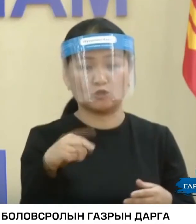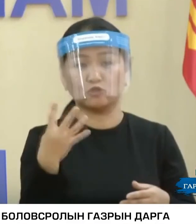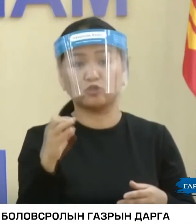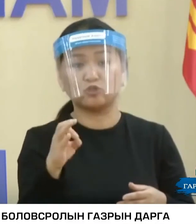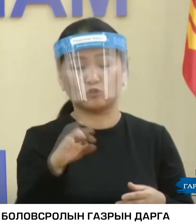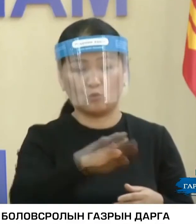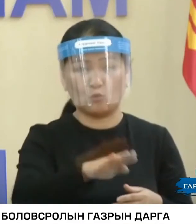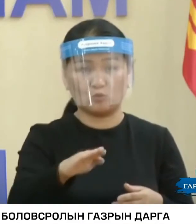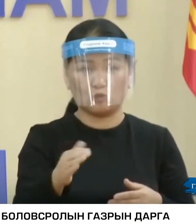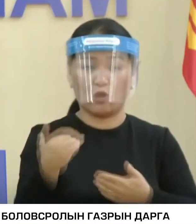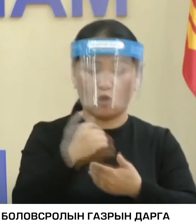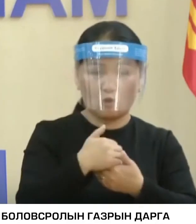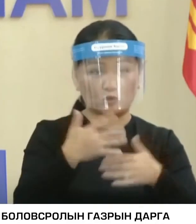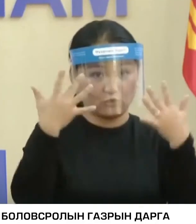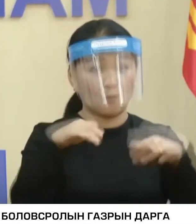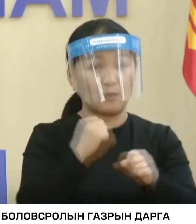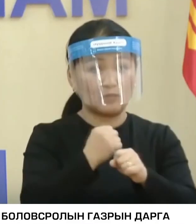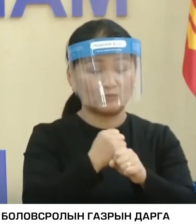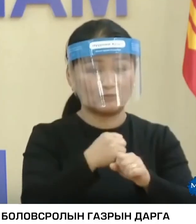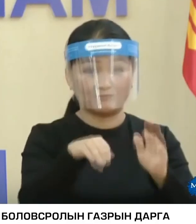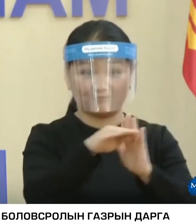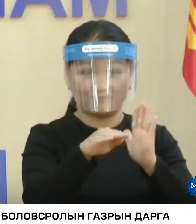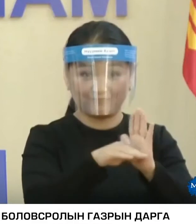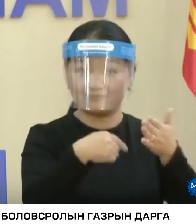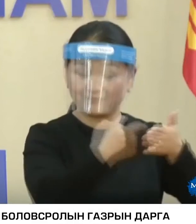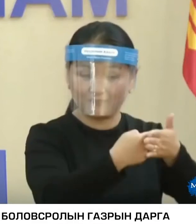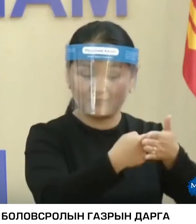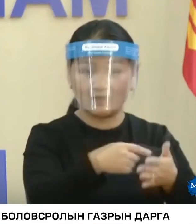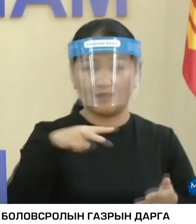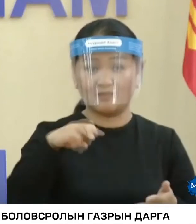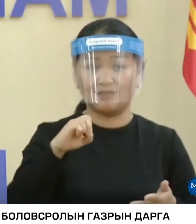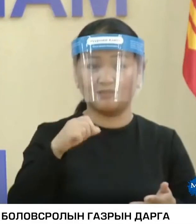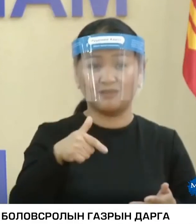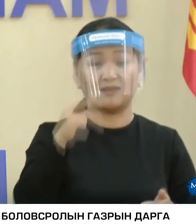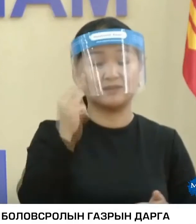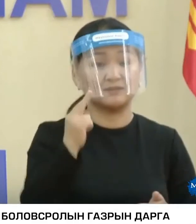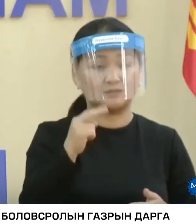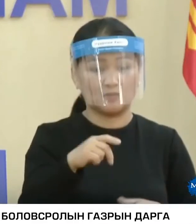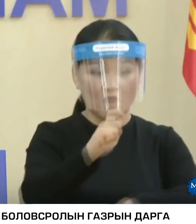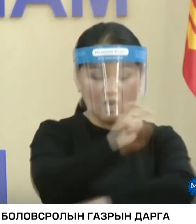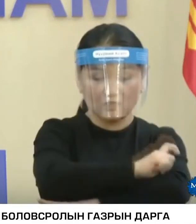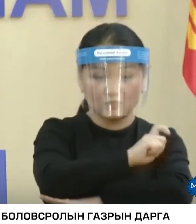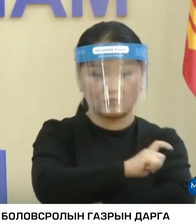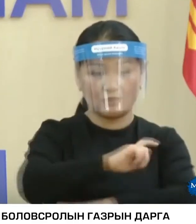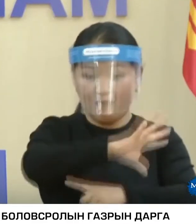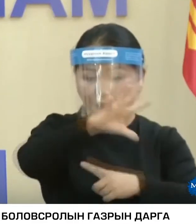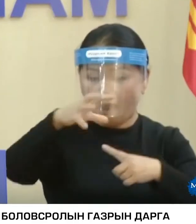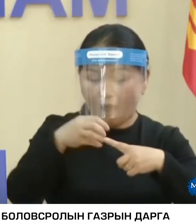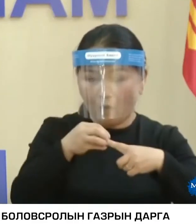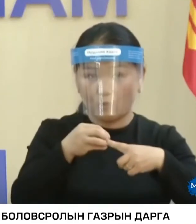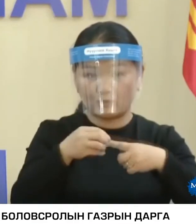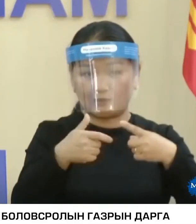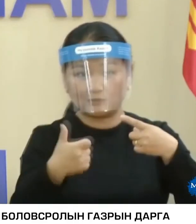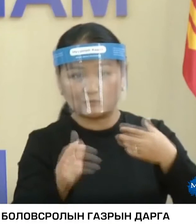оюутантай явуулахар зохион байгууллаа. Сургуулиас лекцийн хичээлийн сургалтын хөтөлбөрийг агуулгыг орхигдуулахгүй